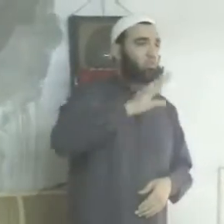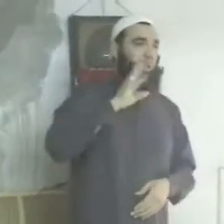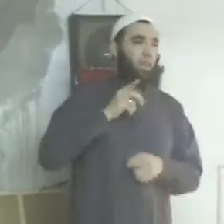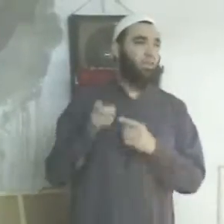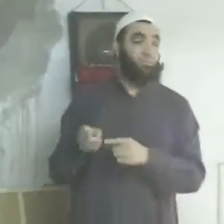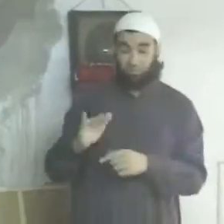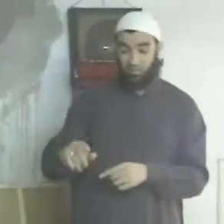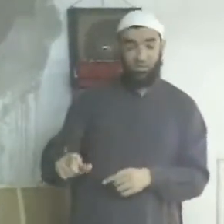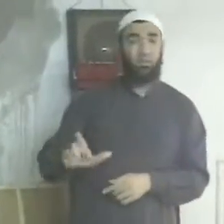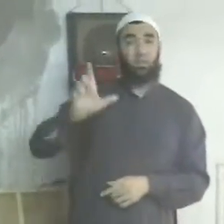وقاموا الدنيا باسرها.